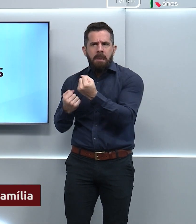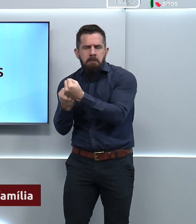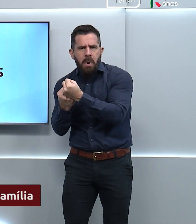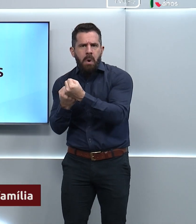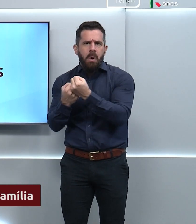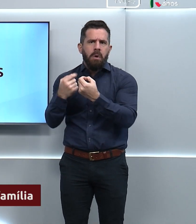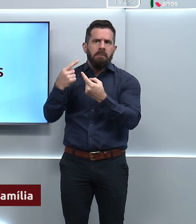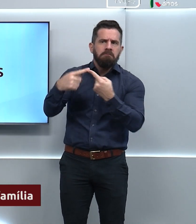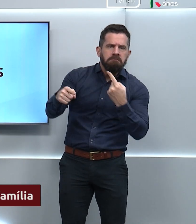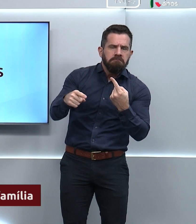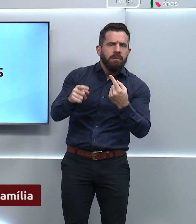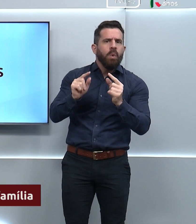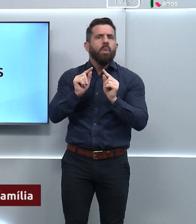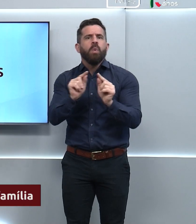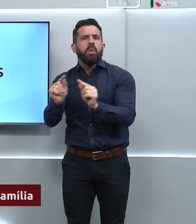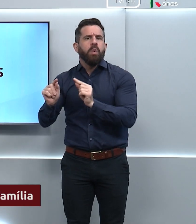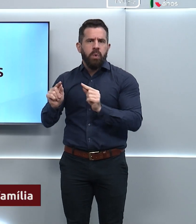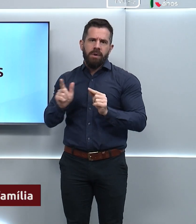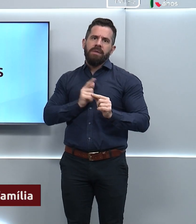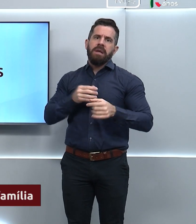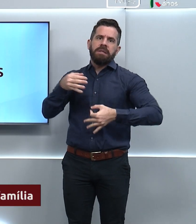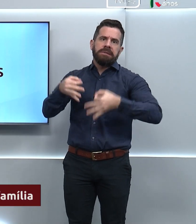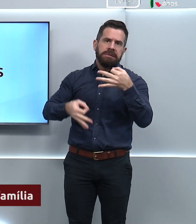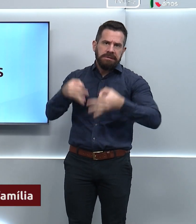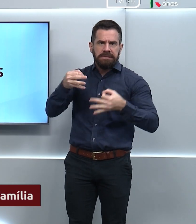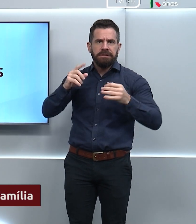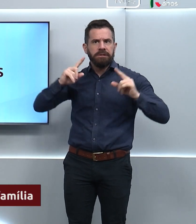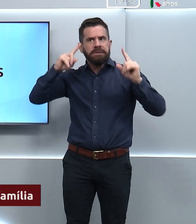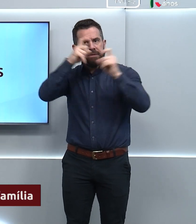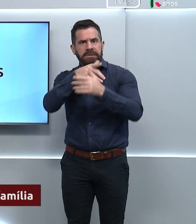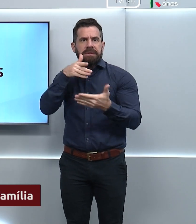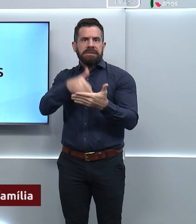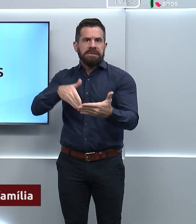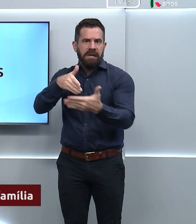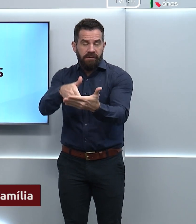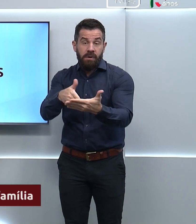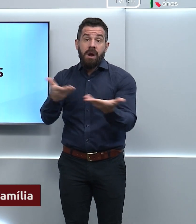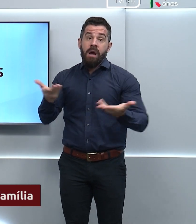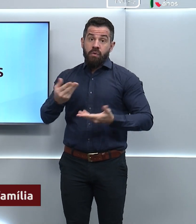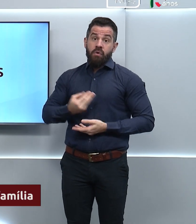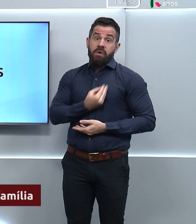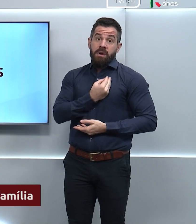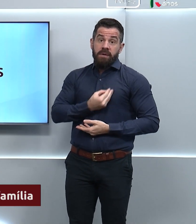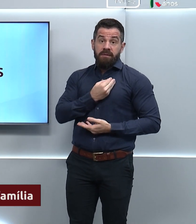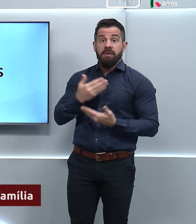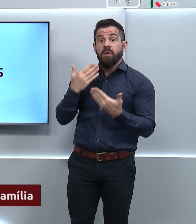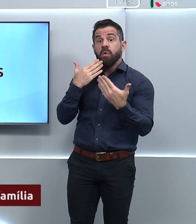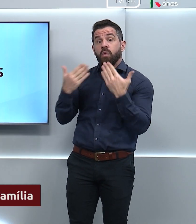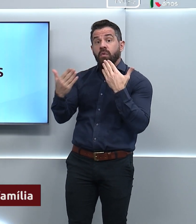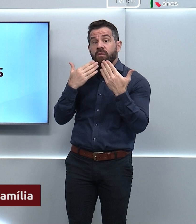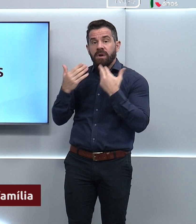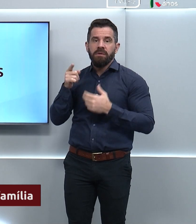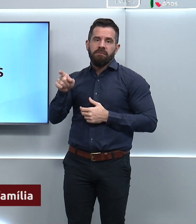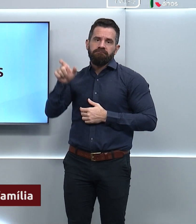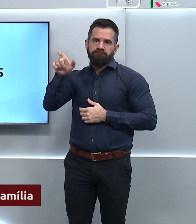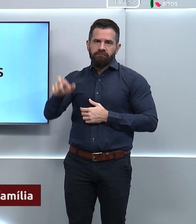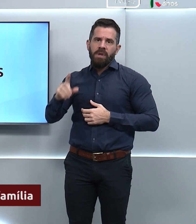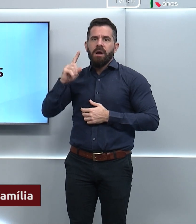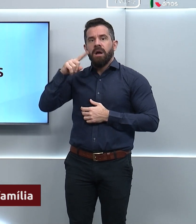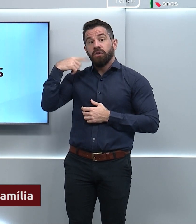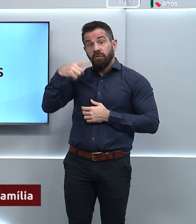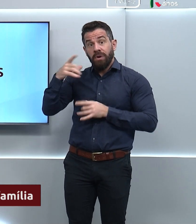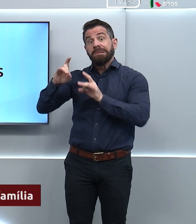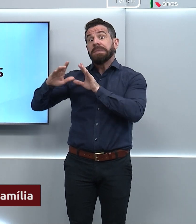principais desafios da justiça nesse cenário? Para tentar esclarecer essas e outras questões, a gente conversa agora com o